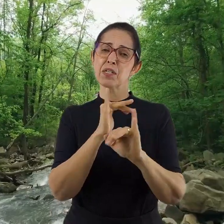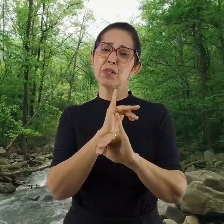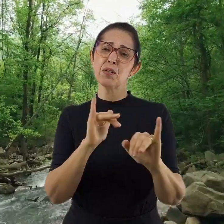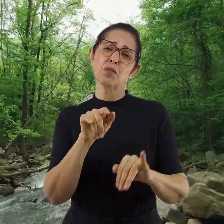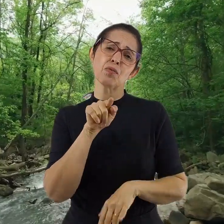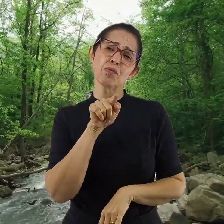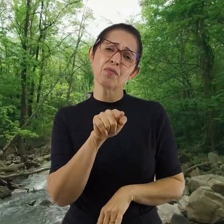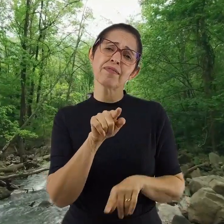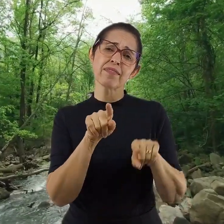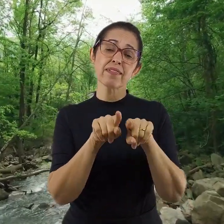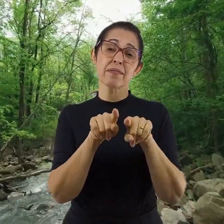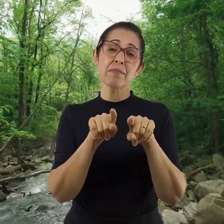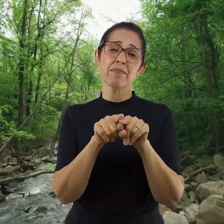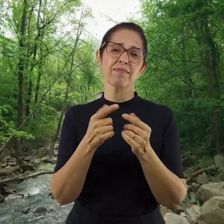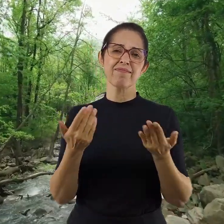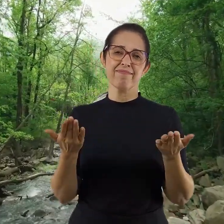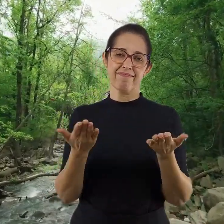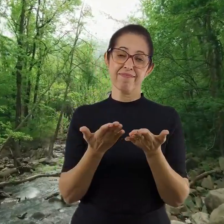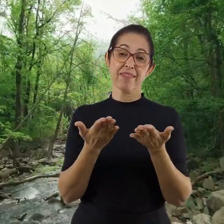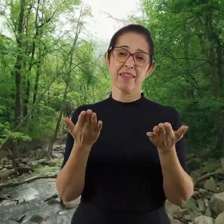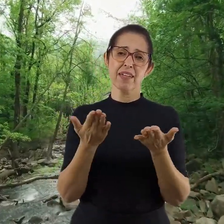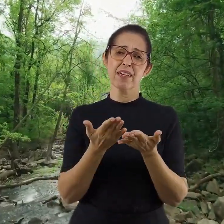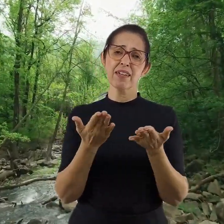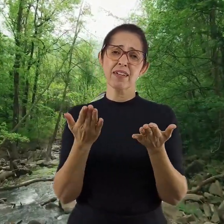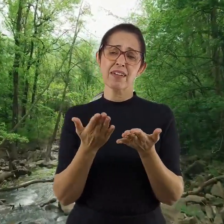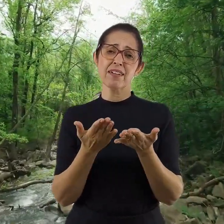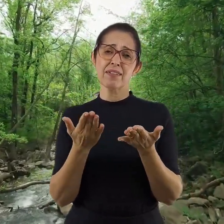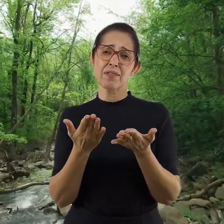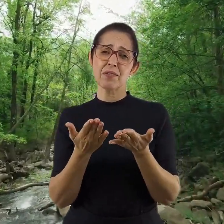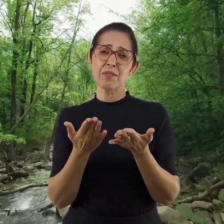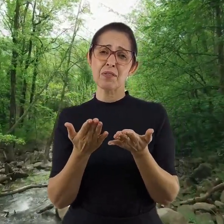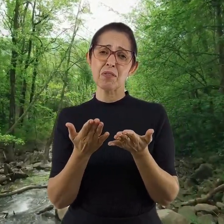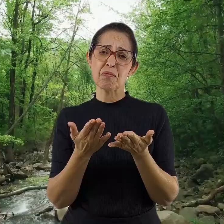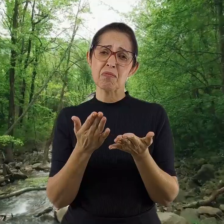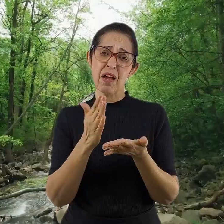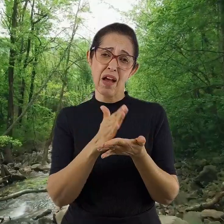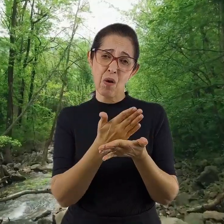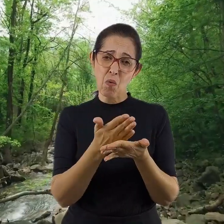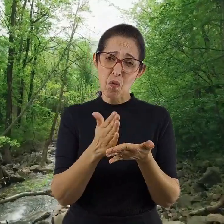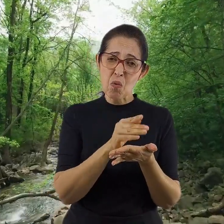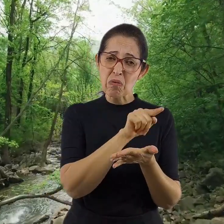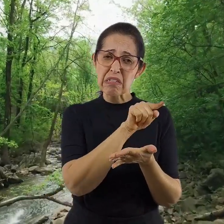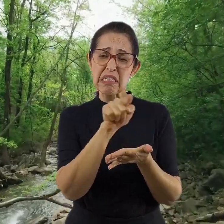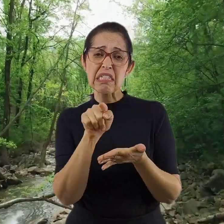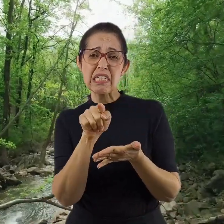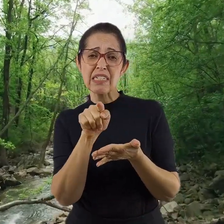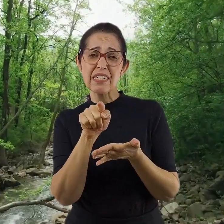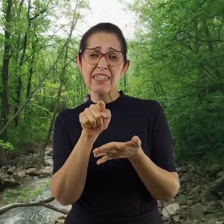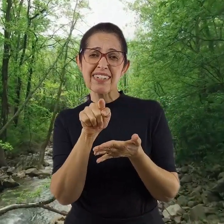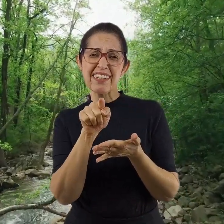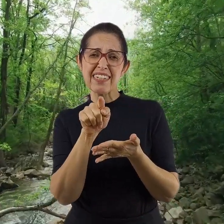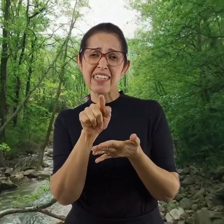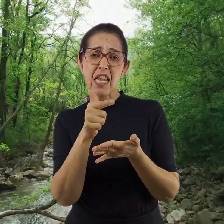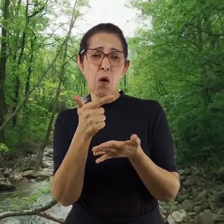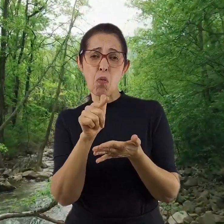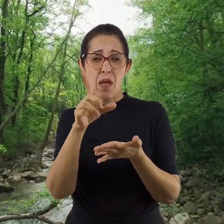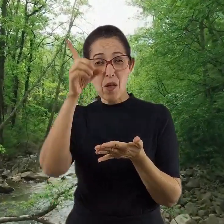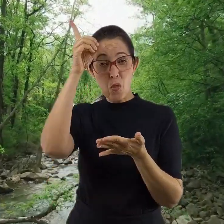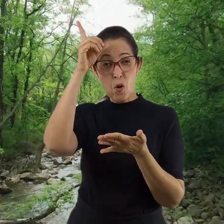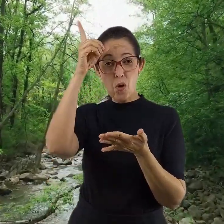Eid, renovo também Odri, em favor de alguns de vós Laino, os dons do meu